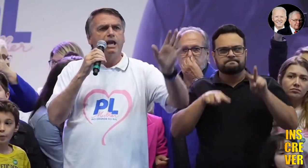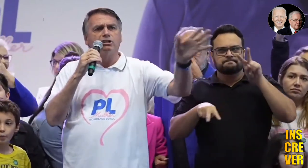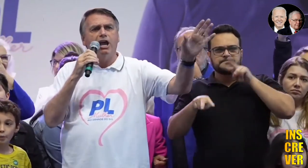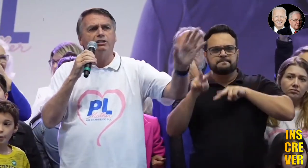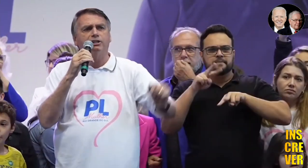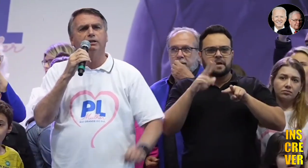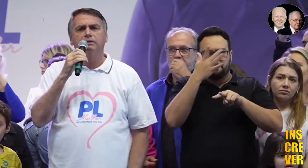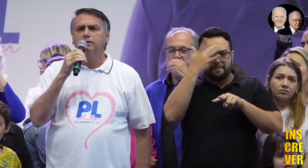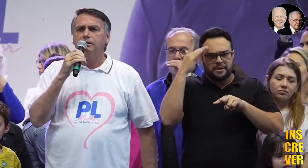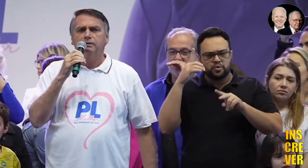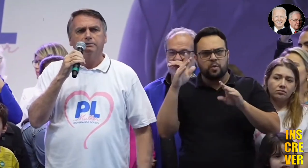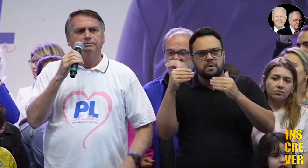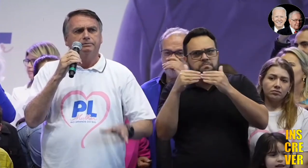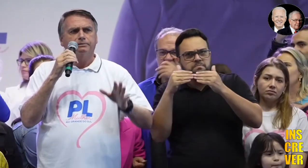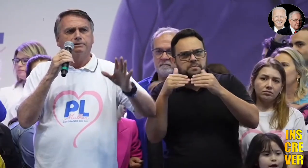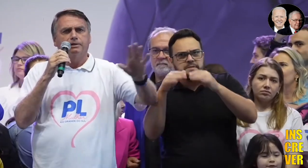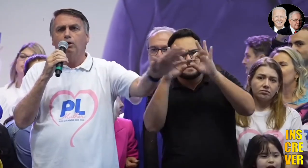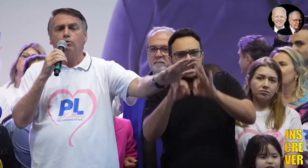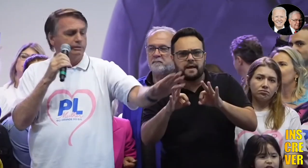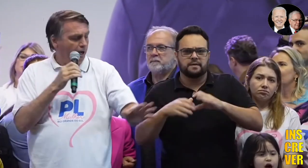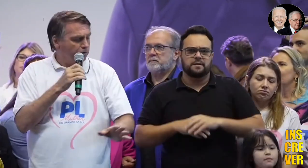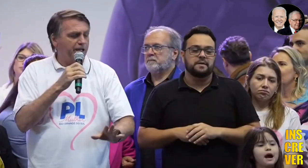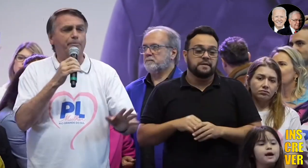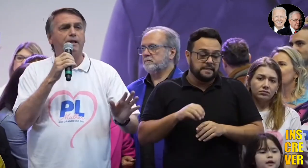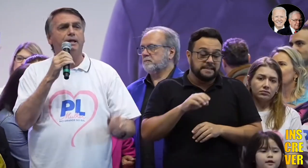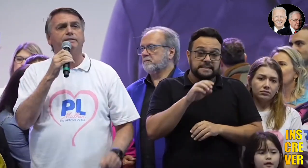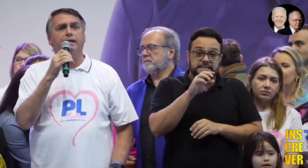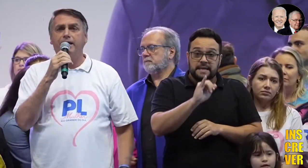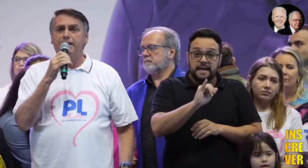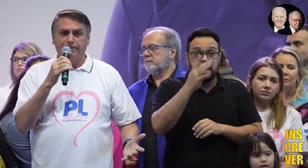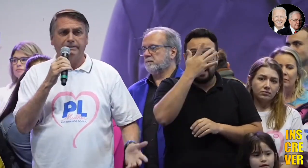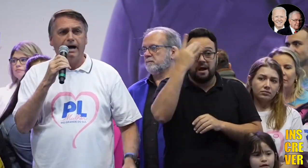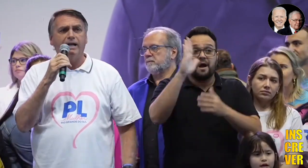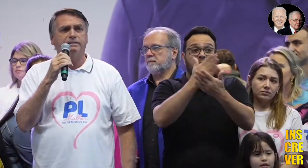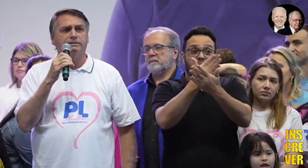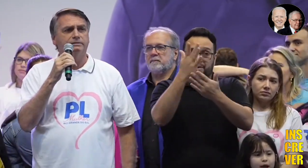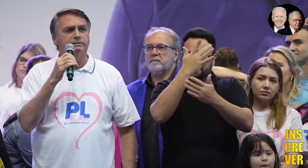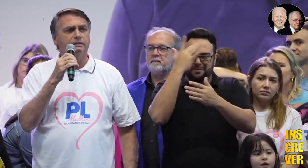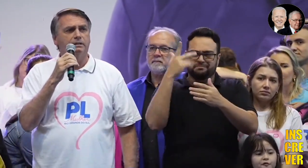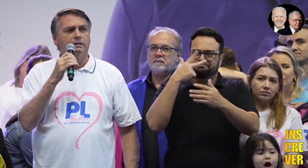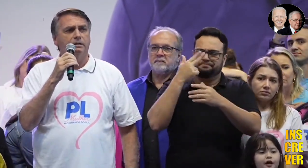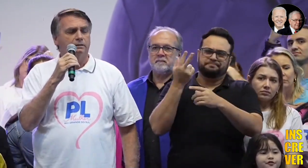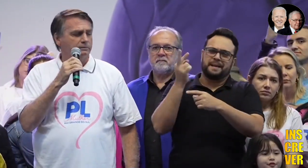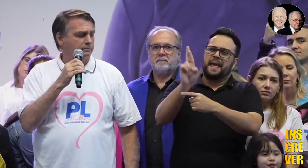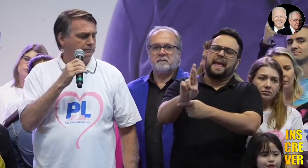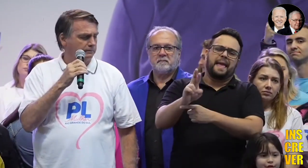Se tem gente que não nos representa lá, e é verdade,